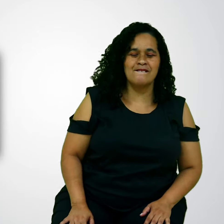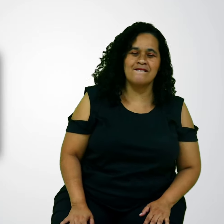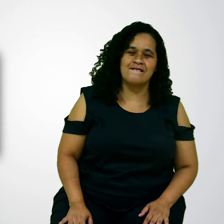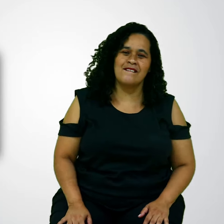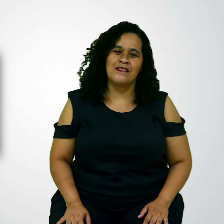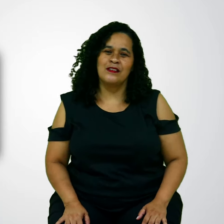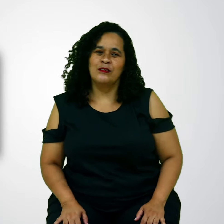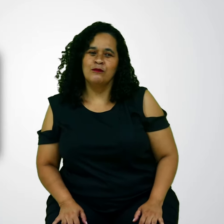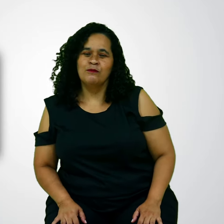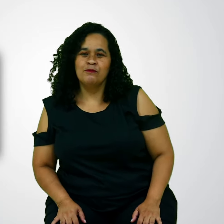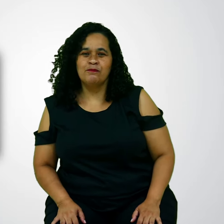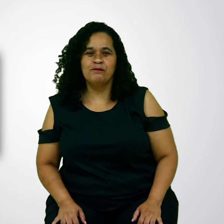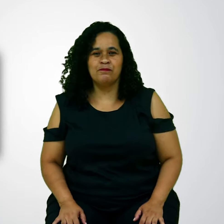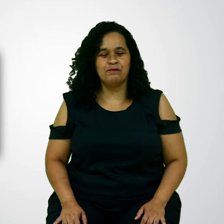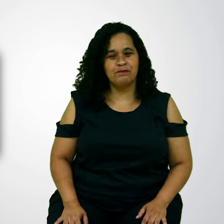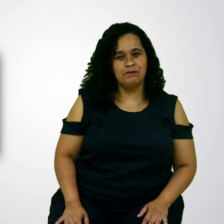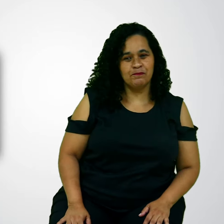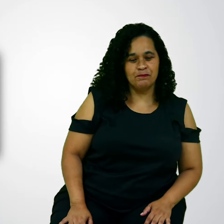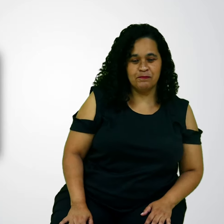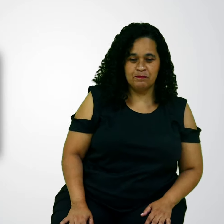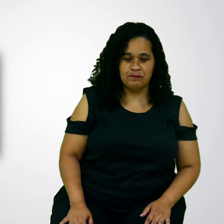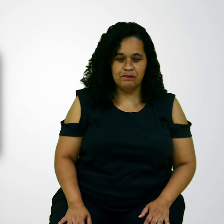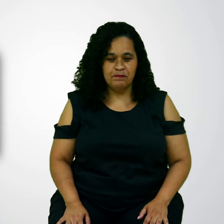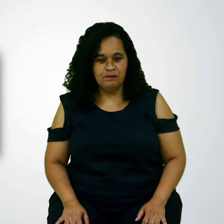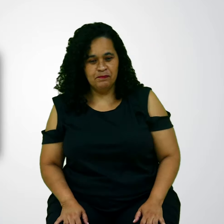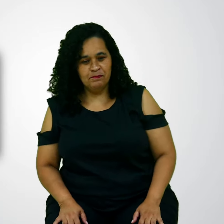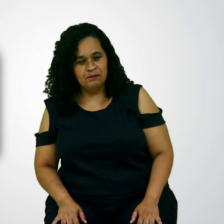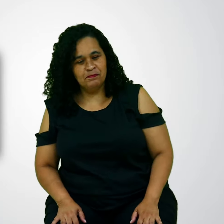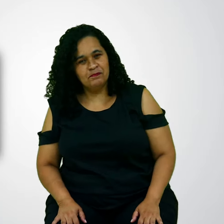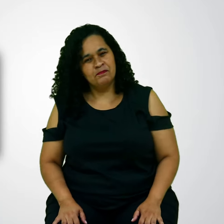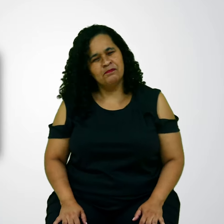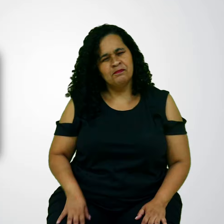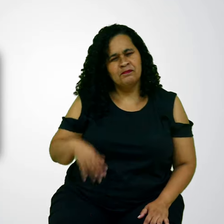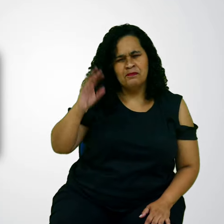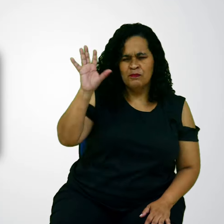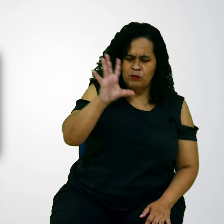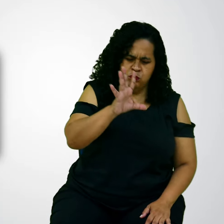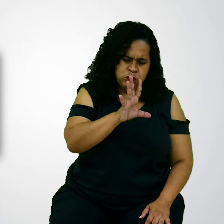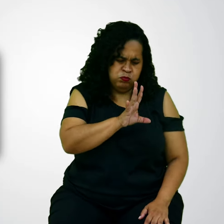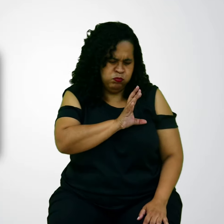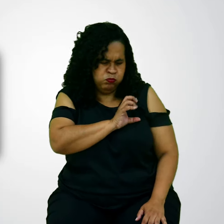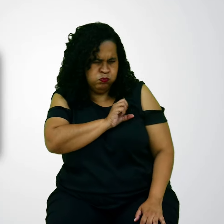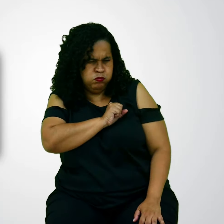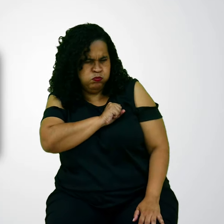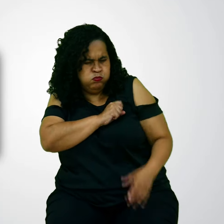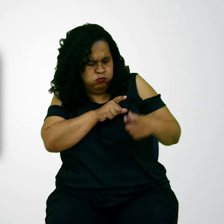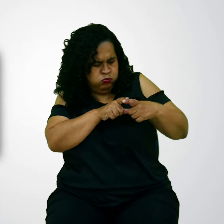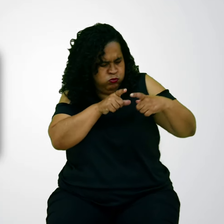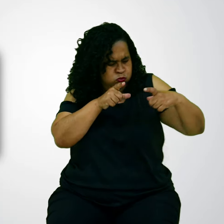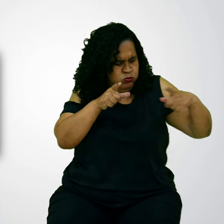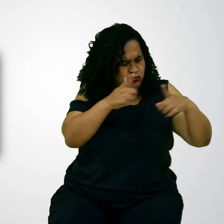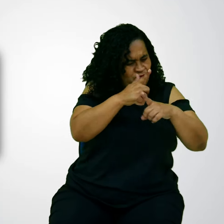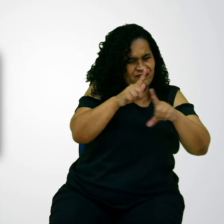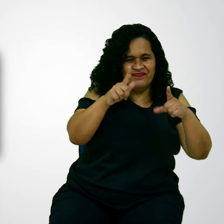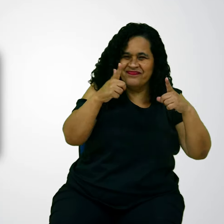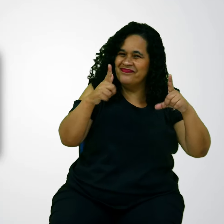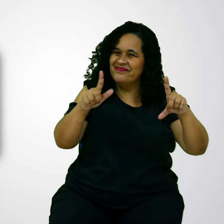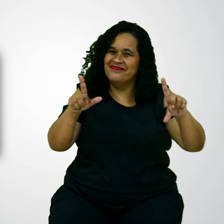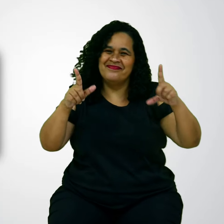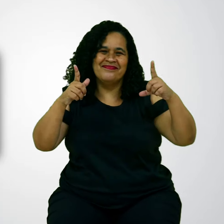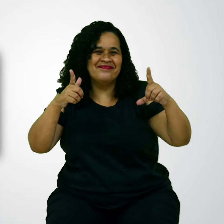Não há amor maior que o teu, tudo fez,